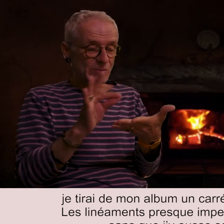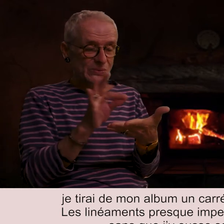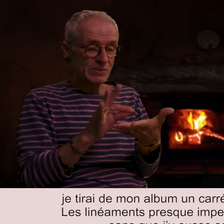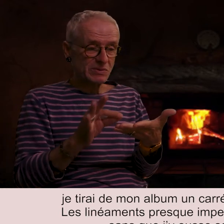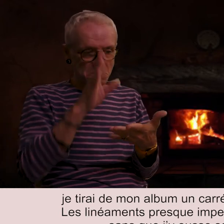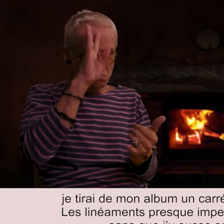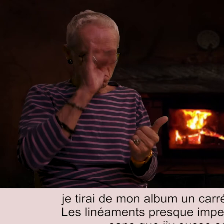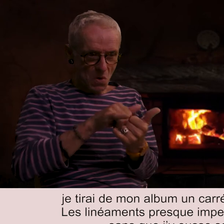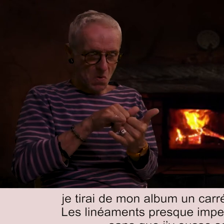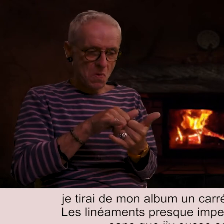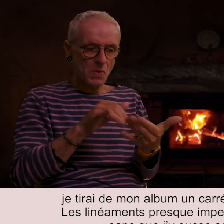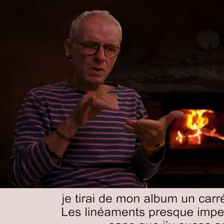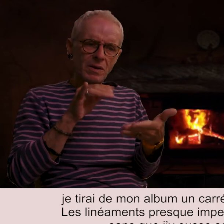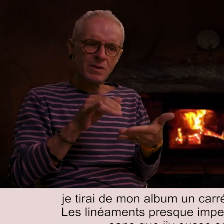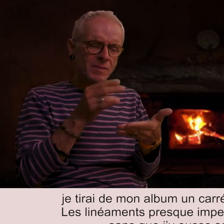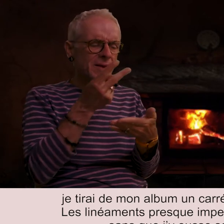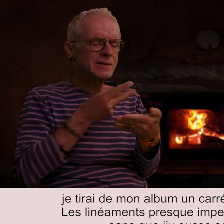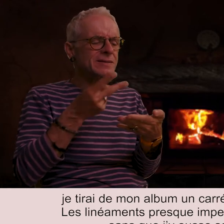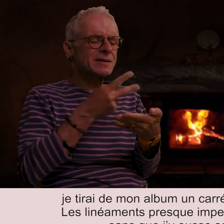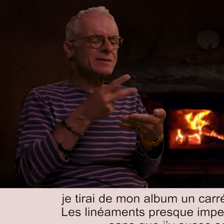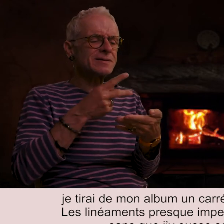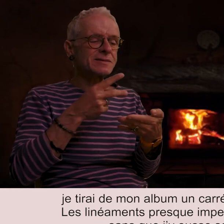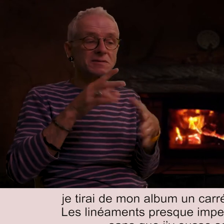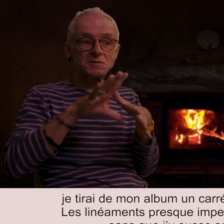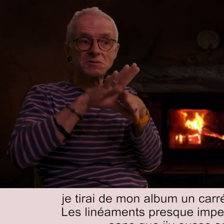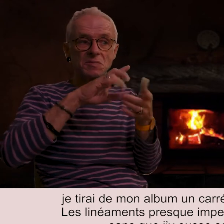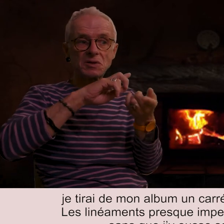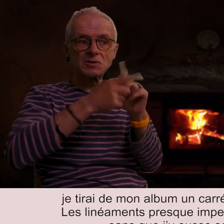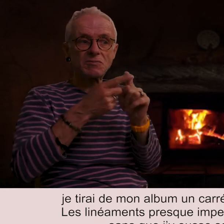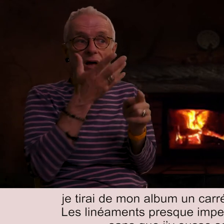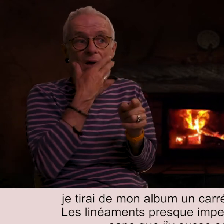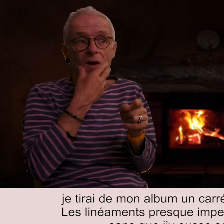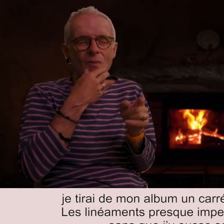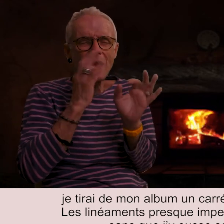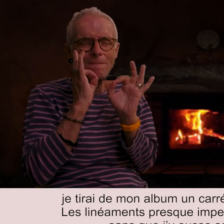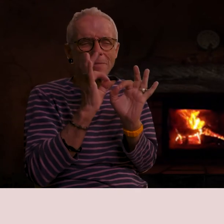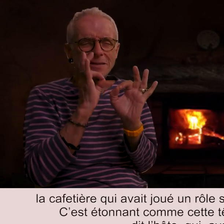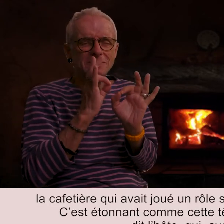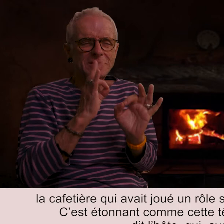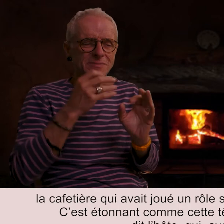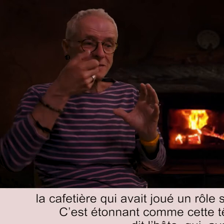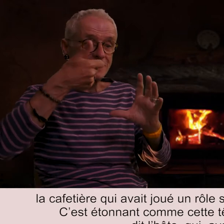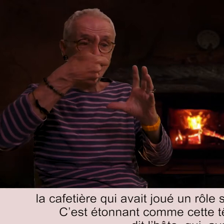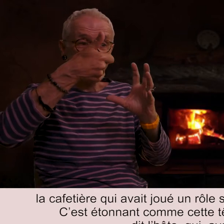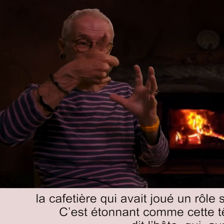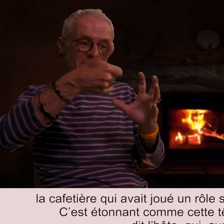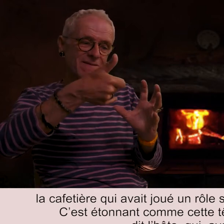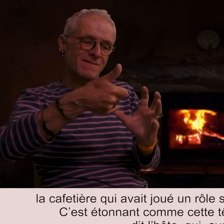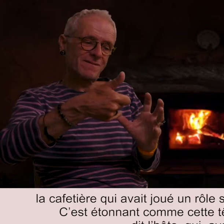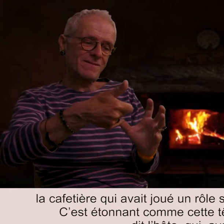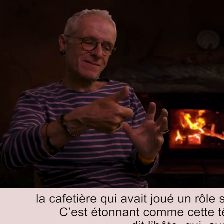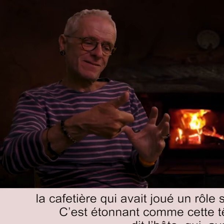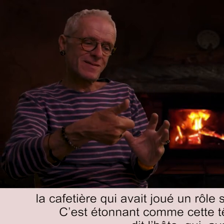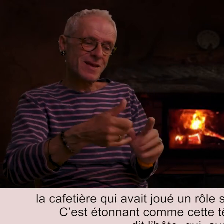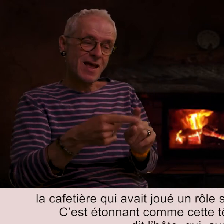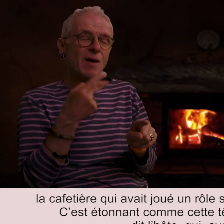j'y eusse songer le moins du monde se trouvaient représentés avec la plus merveilleuse exactitude la cafetière qui avait joué